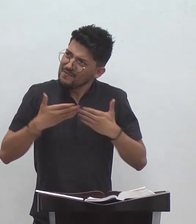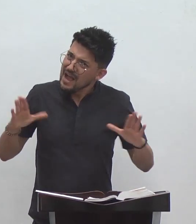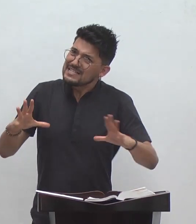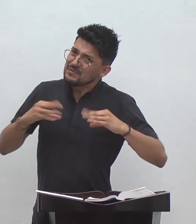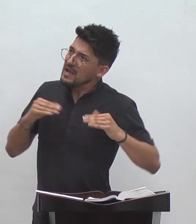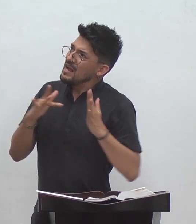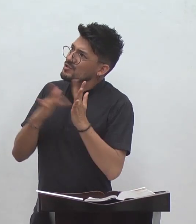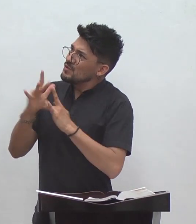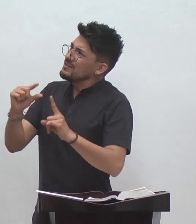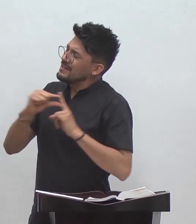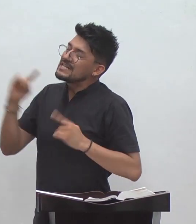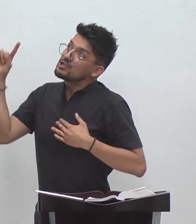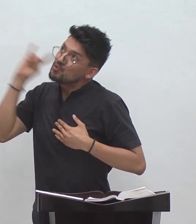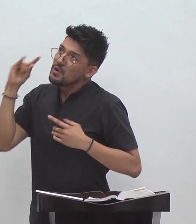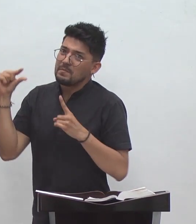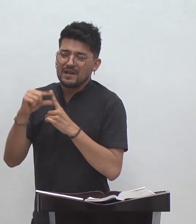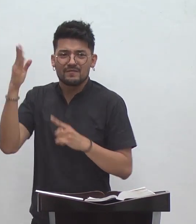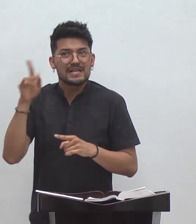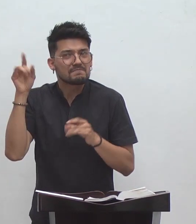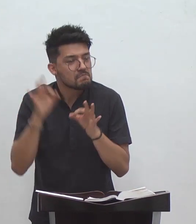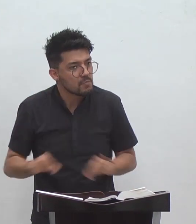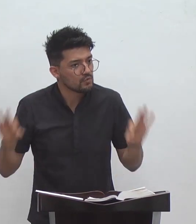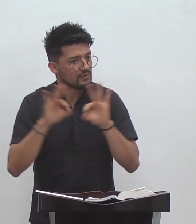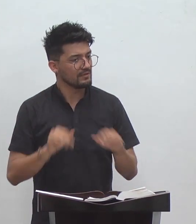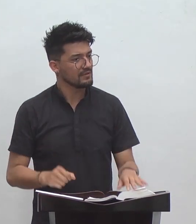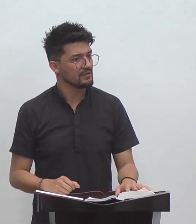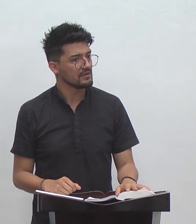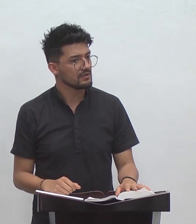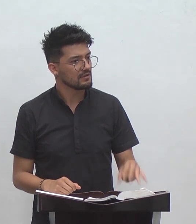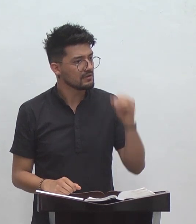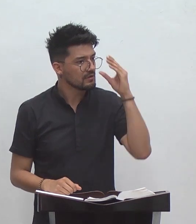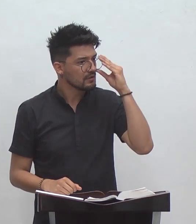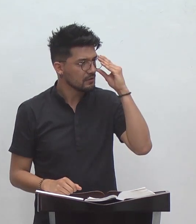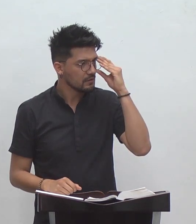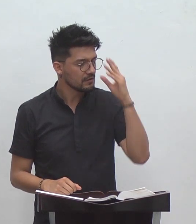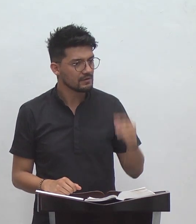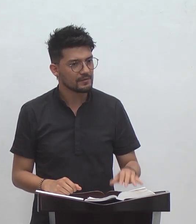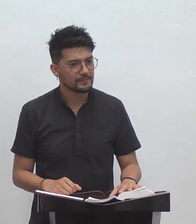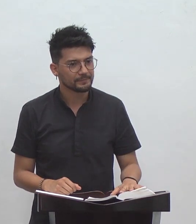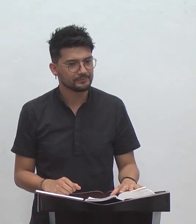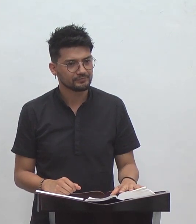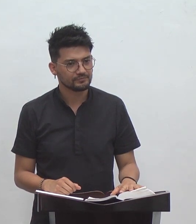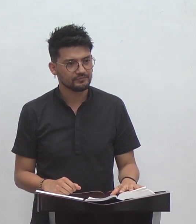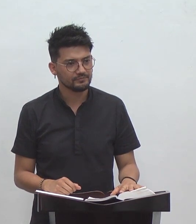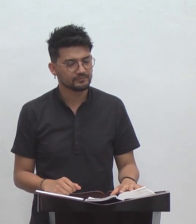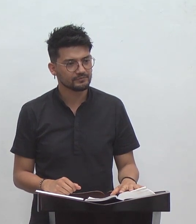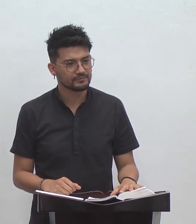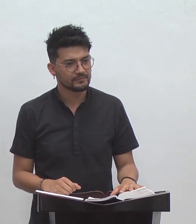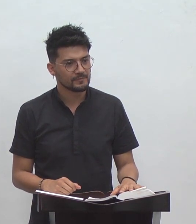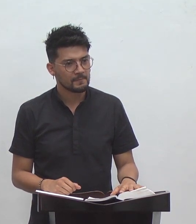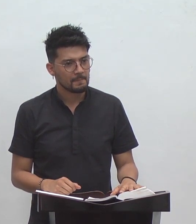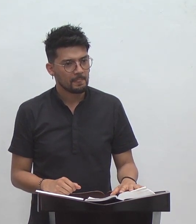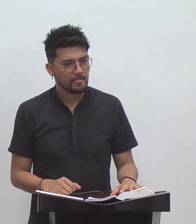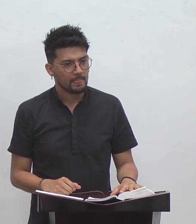¿Usted ha reflexionado en su interior? ¿Ha aceptado las palabras de Jesús? ¿Ha aceptado el llamado que Él le ha hecho?